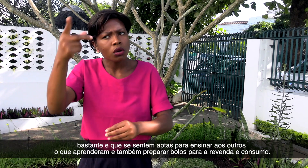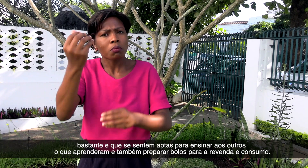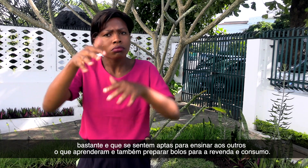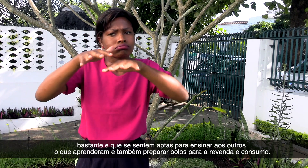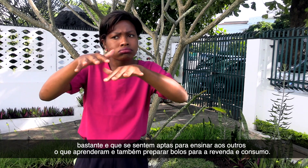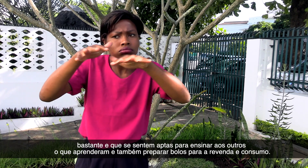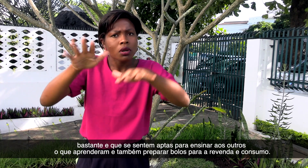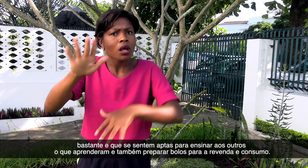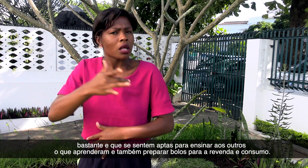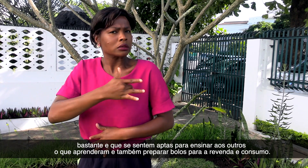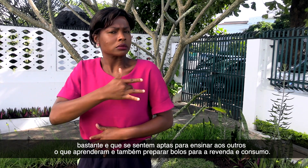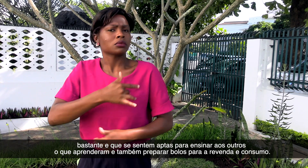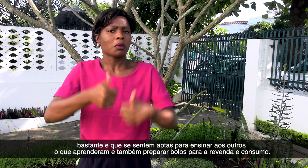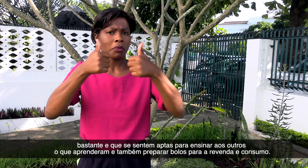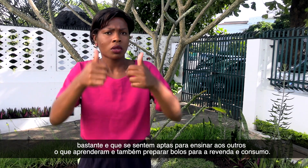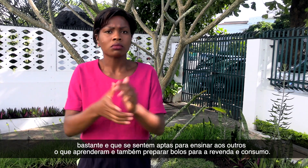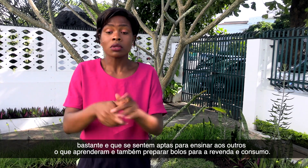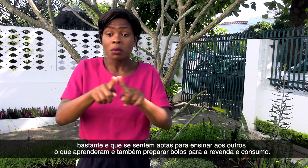preparar bolos para revenda e consumo.